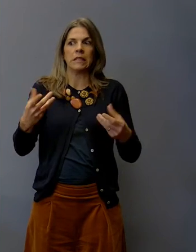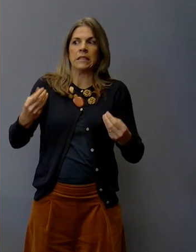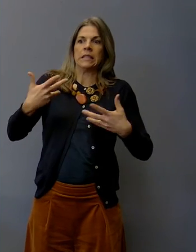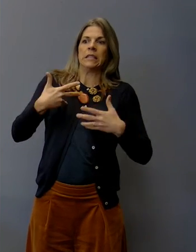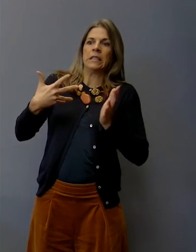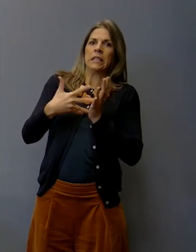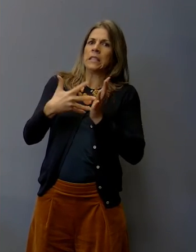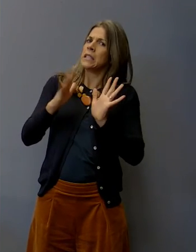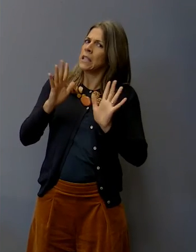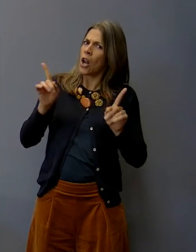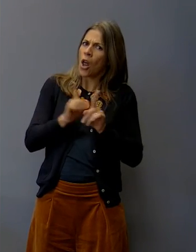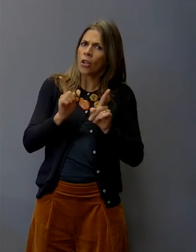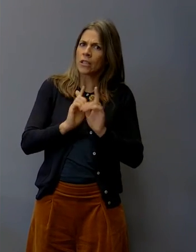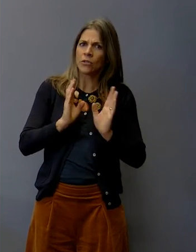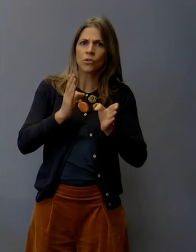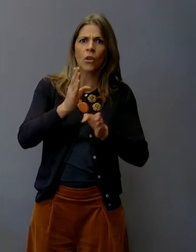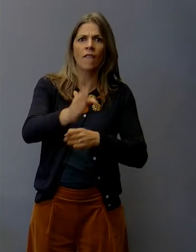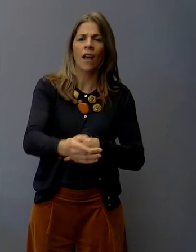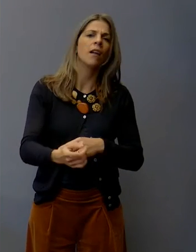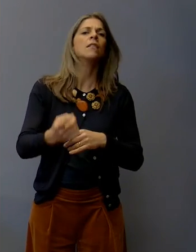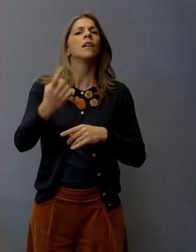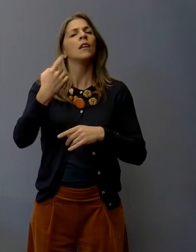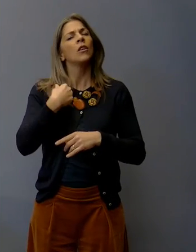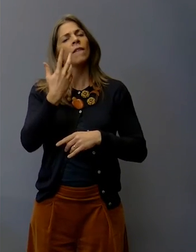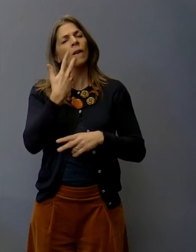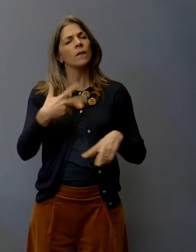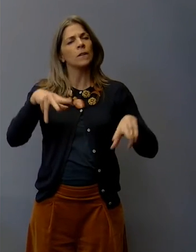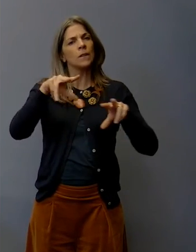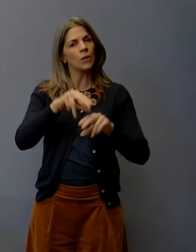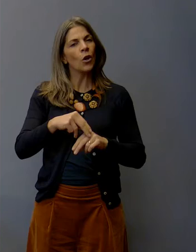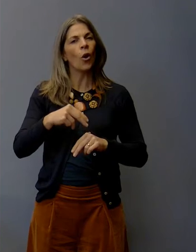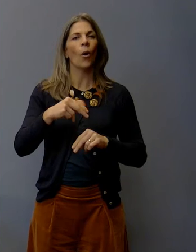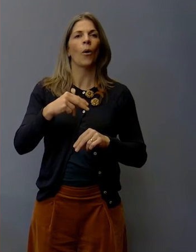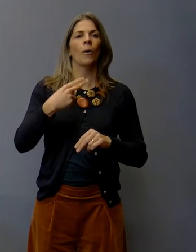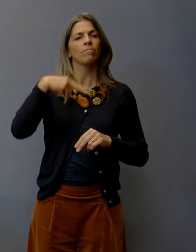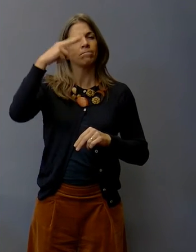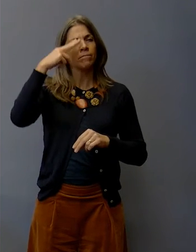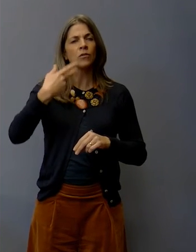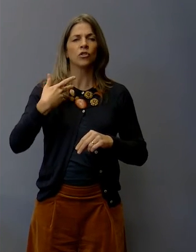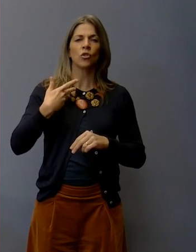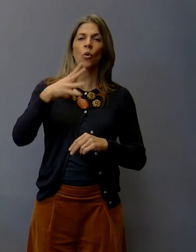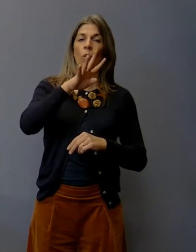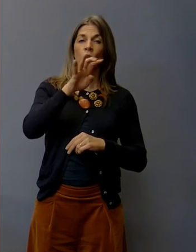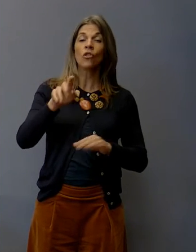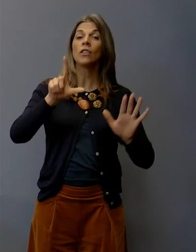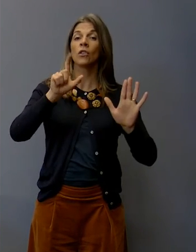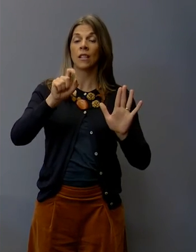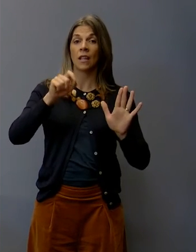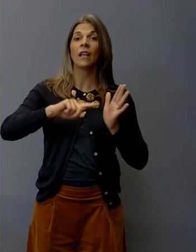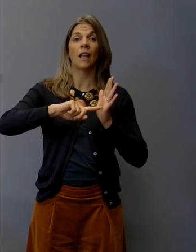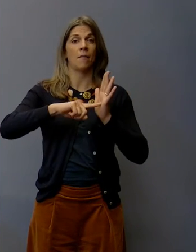piace inoltre ricordare che si sta investendo investendo anche 470 milioni sul